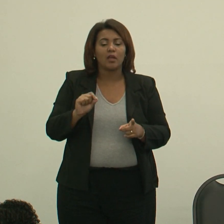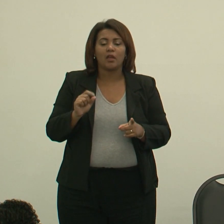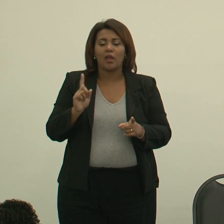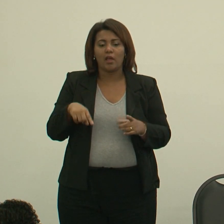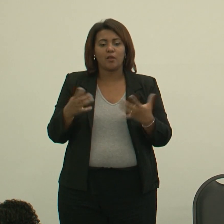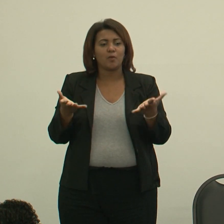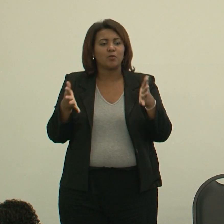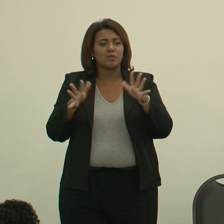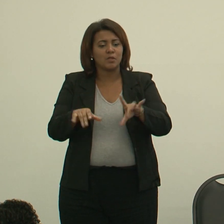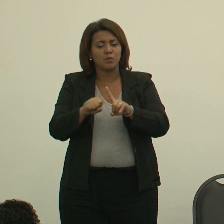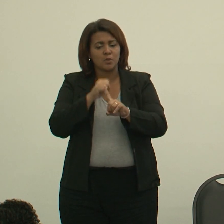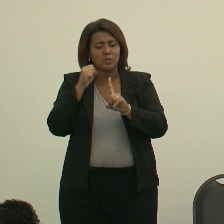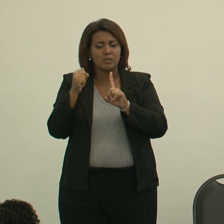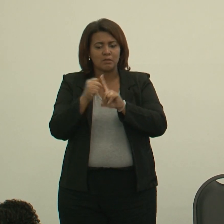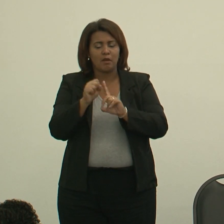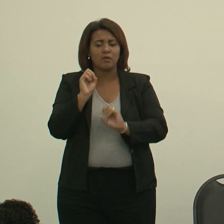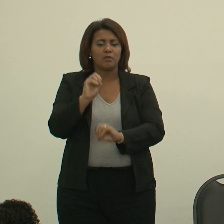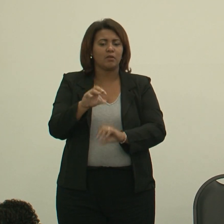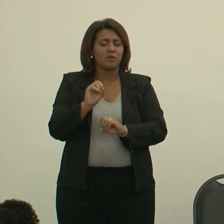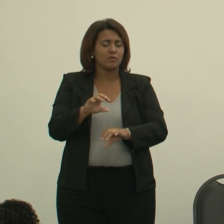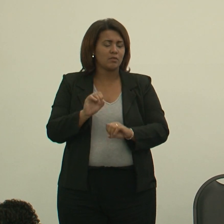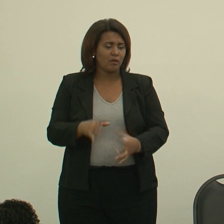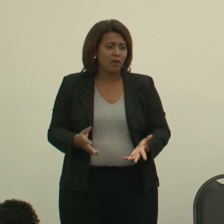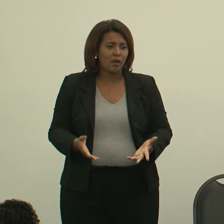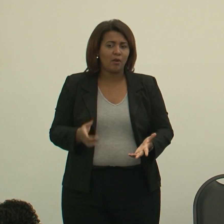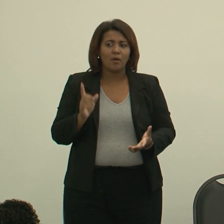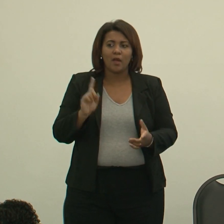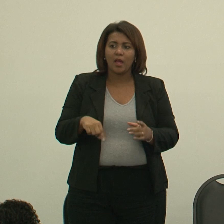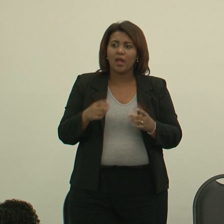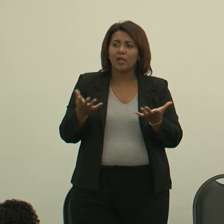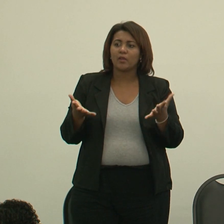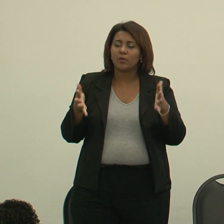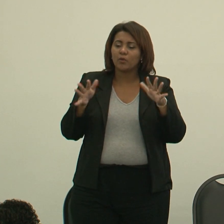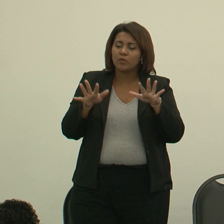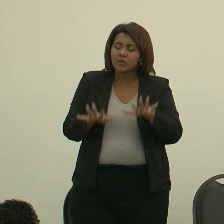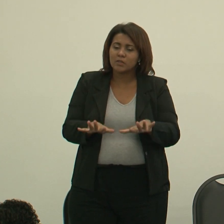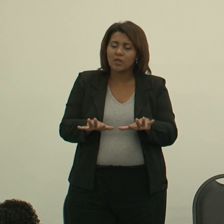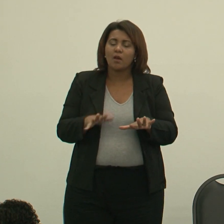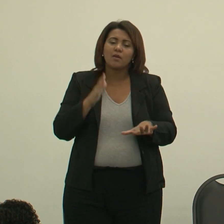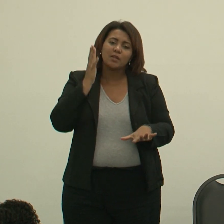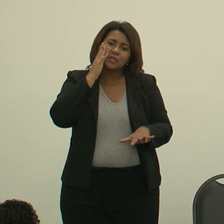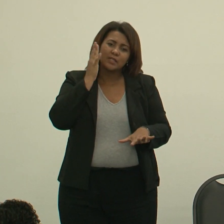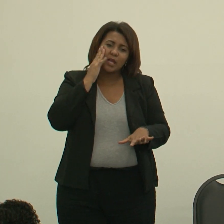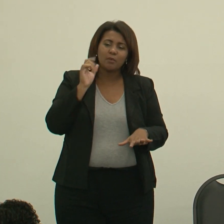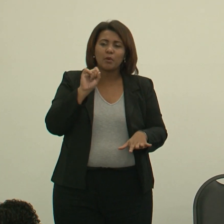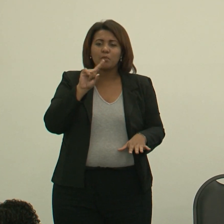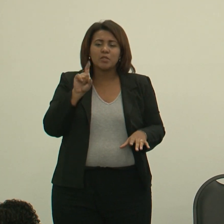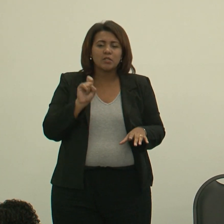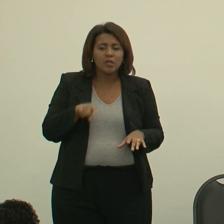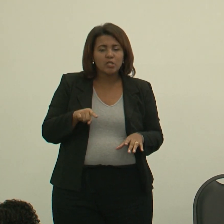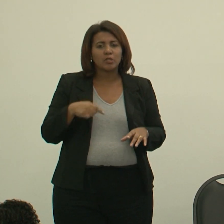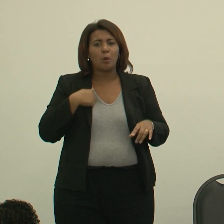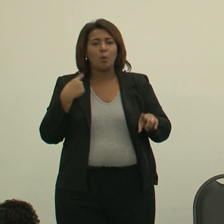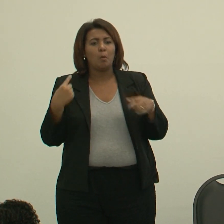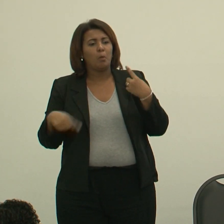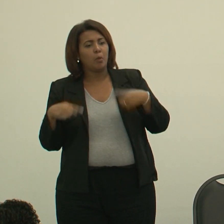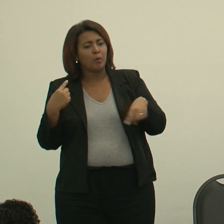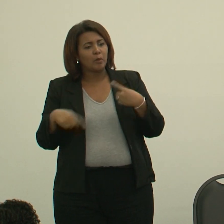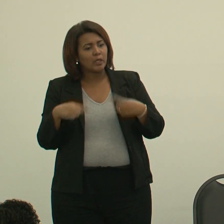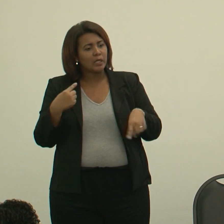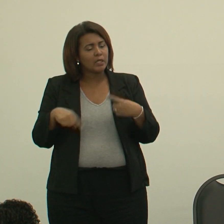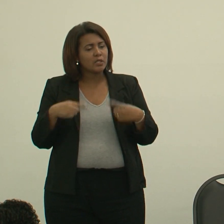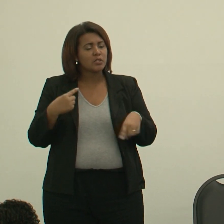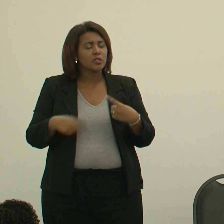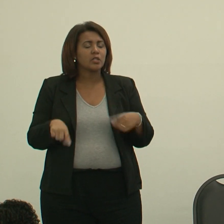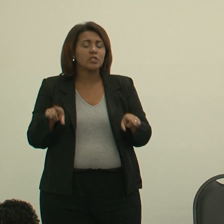socioeducacional. Lembrando que a questão da inclusão, além de esbarrar em algumas questões políticas, esbarra